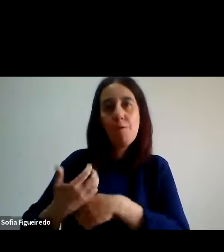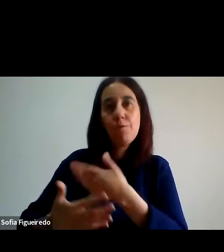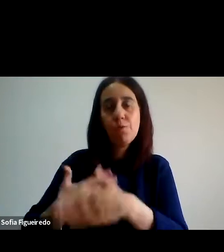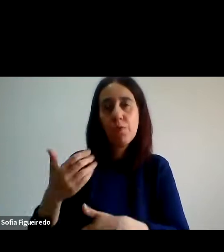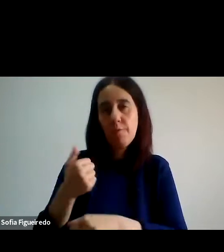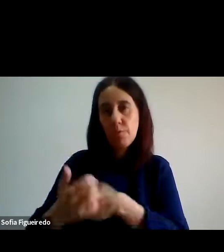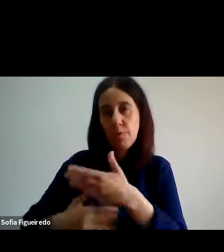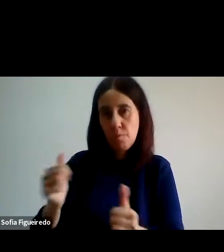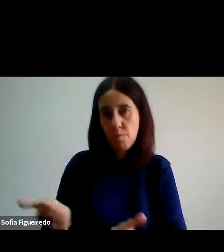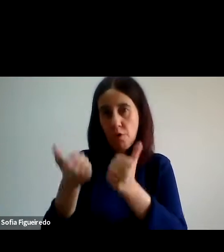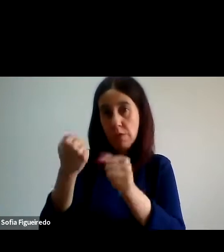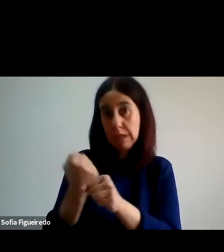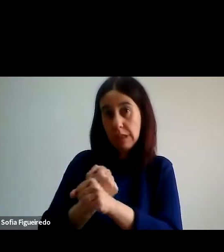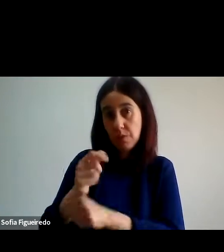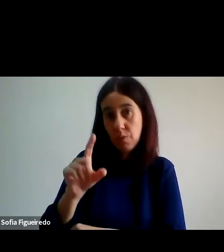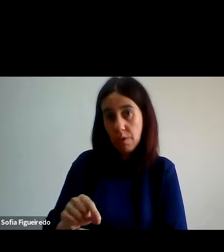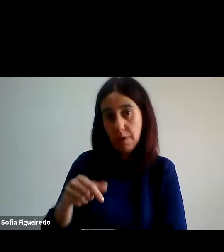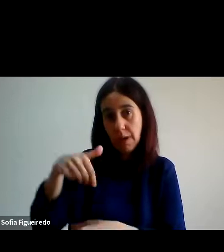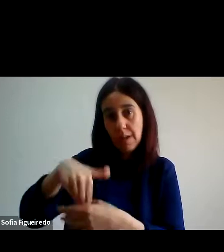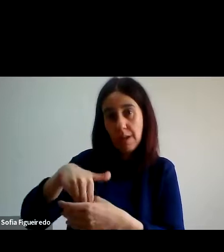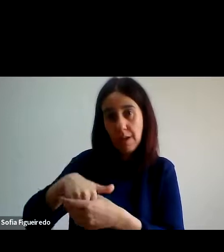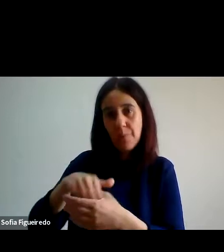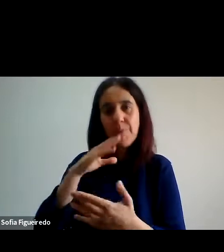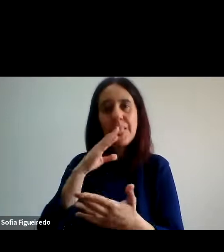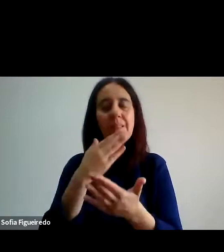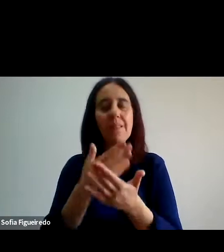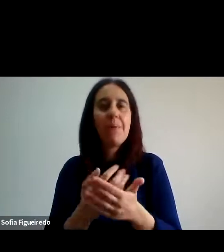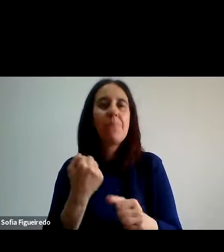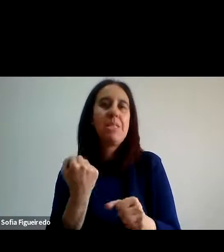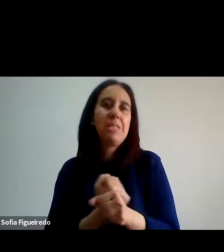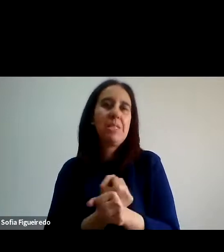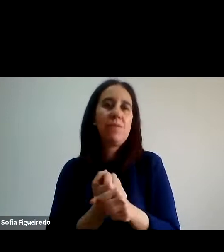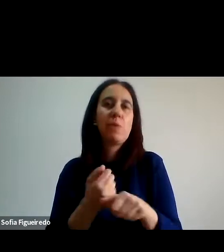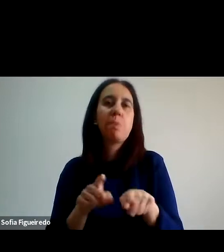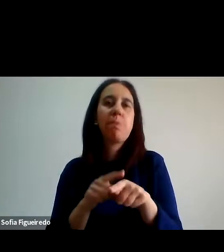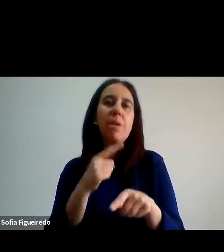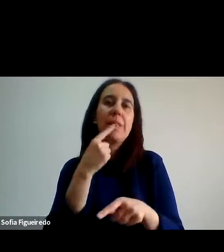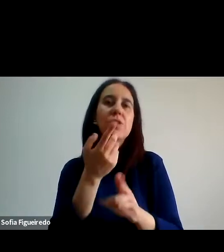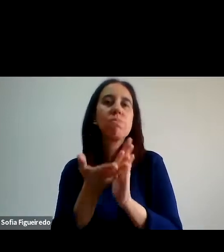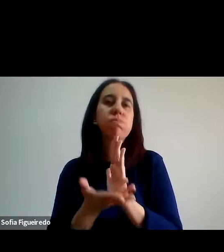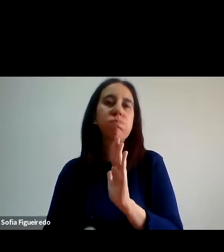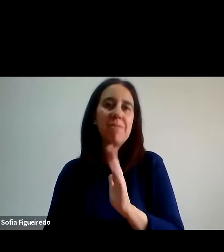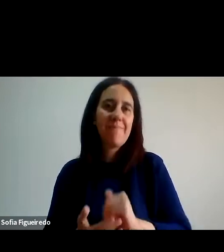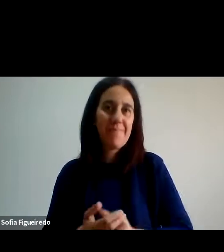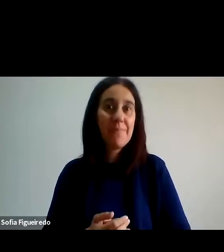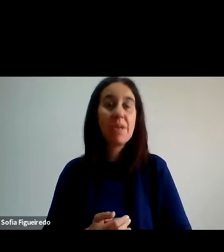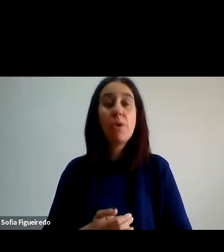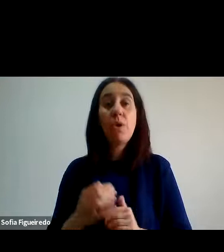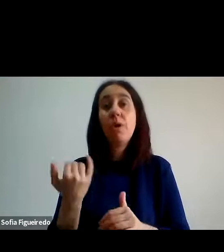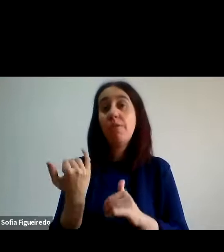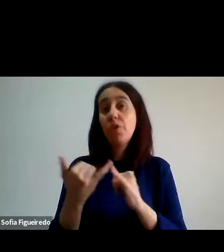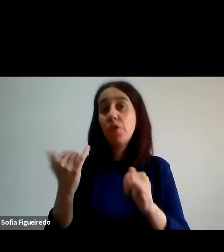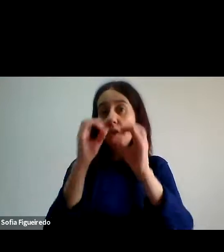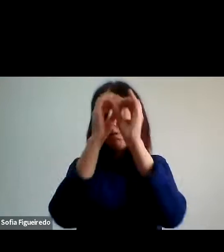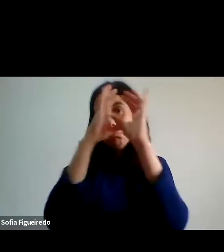melhor funcionamento dos serviços também de forma interna, que proporciona um serviço, como se diz, multicanal. Portanto, esta ideia do digital